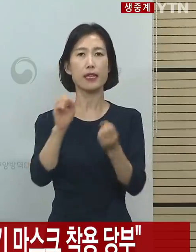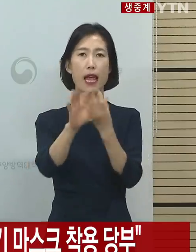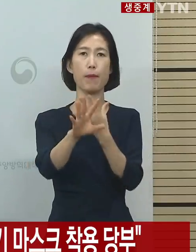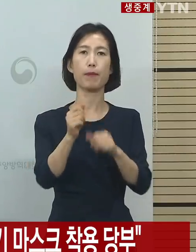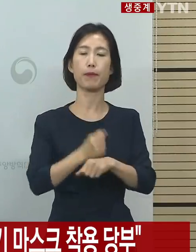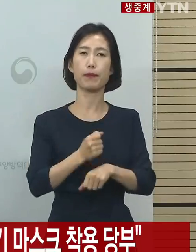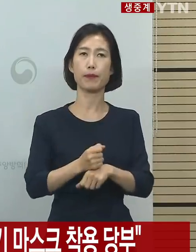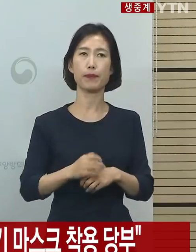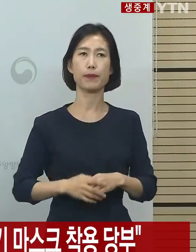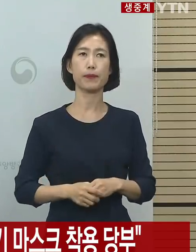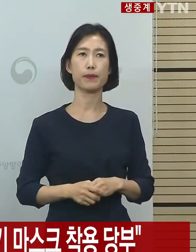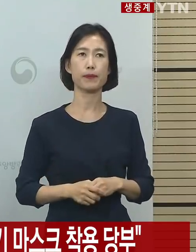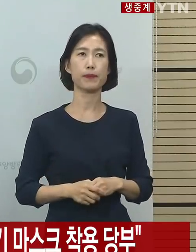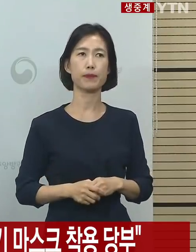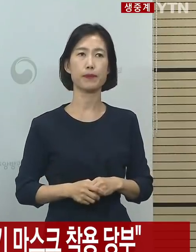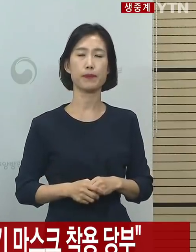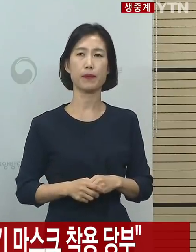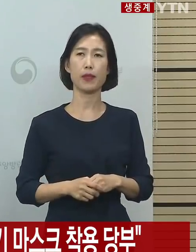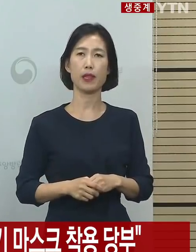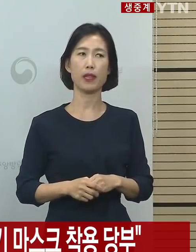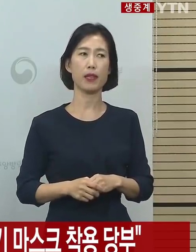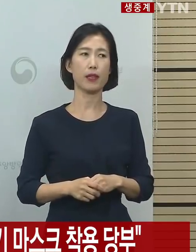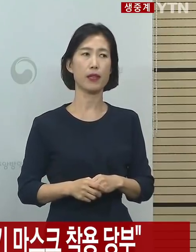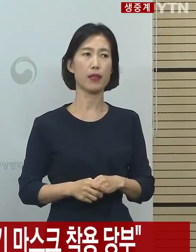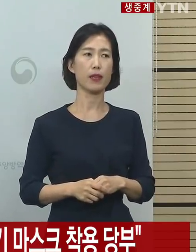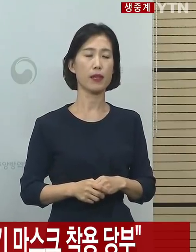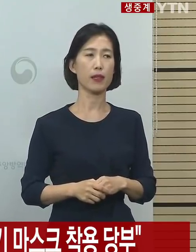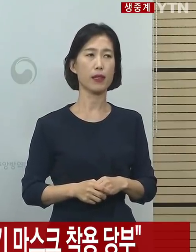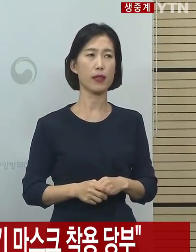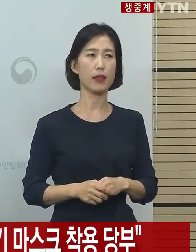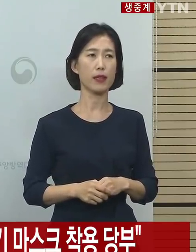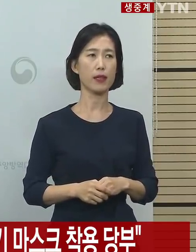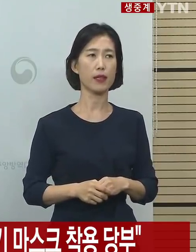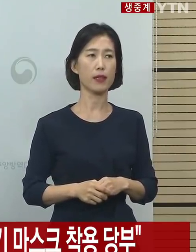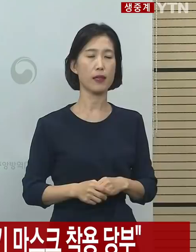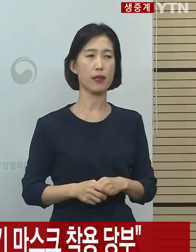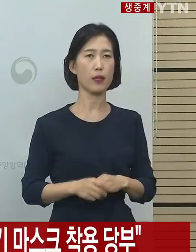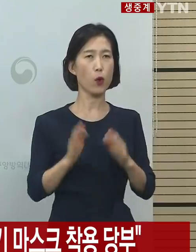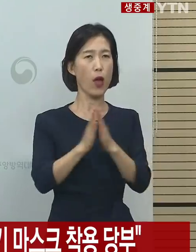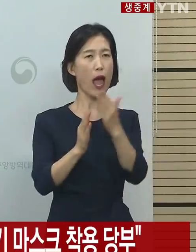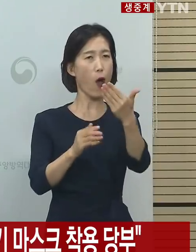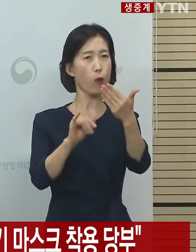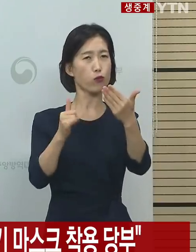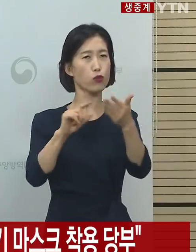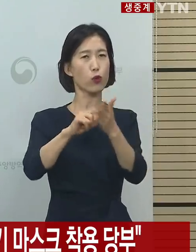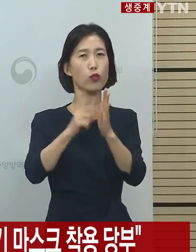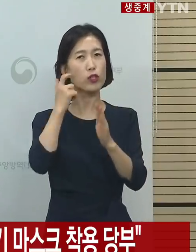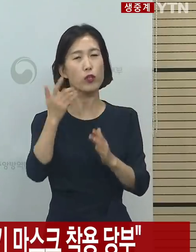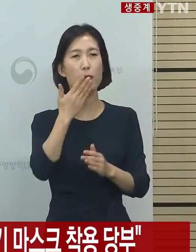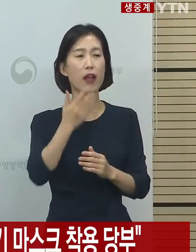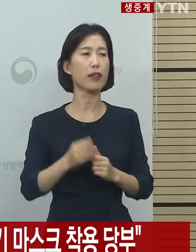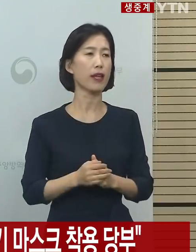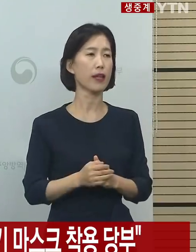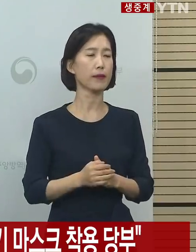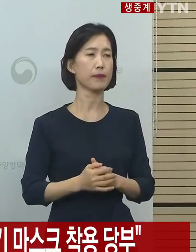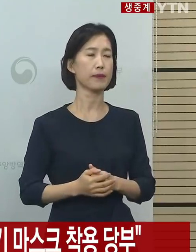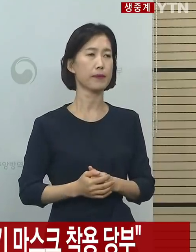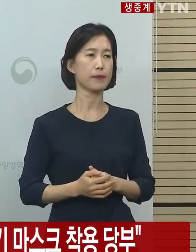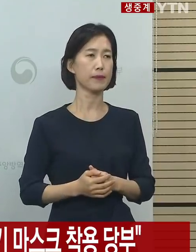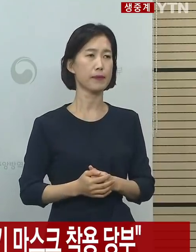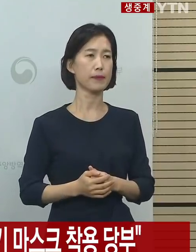받도록 하겠습니다. 지역별로 한 3분 정도 받을 수 있을 것 같습니다. 앞에 계신 기자님 먼저 질문